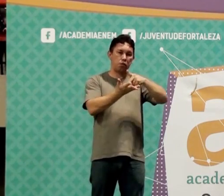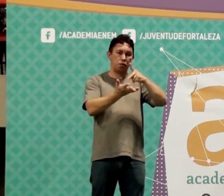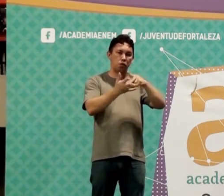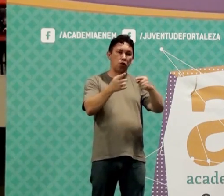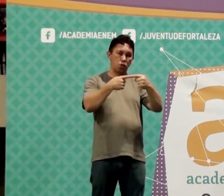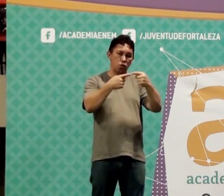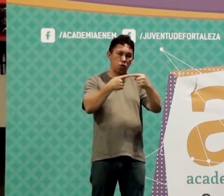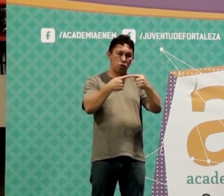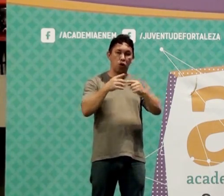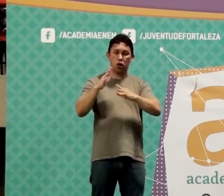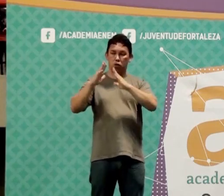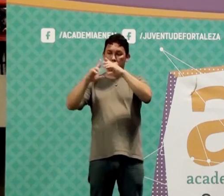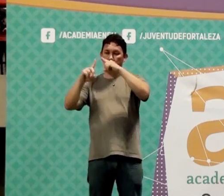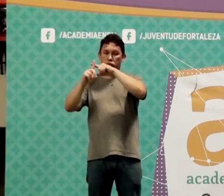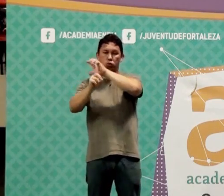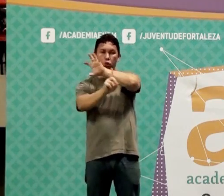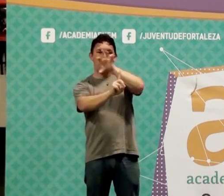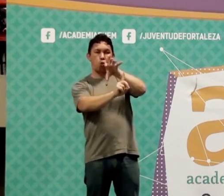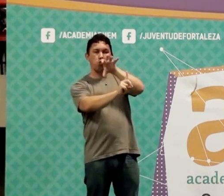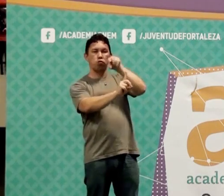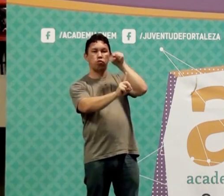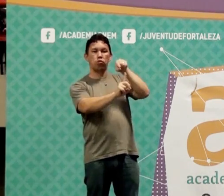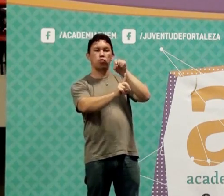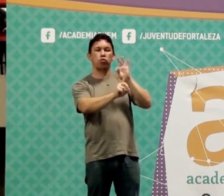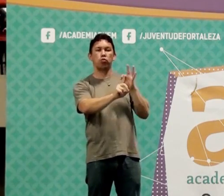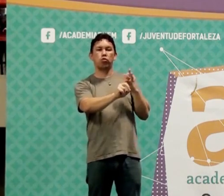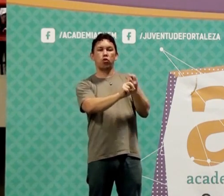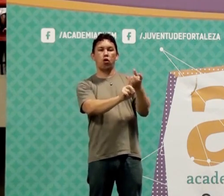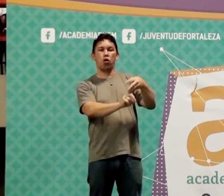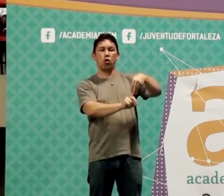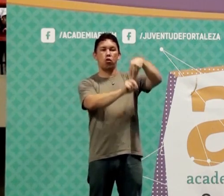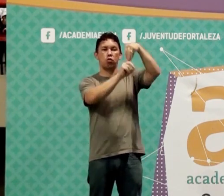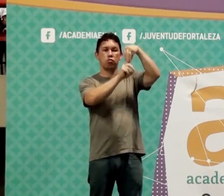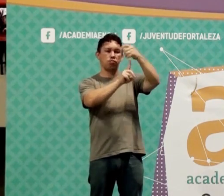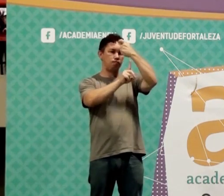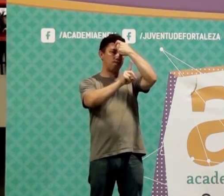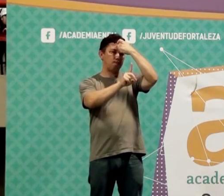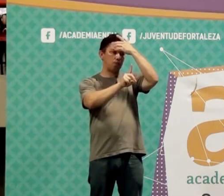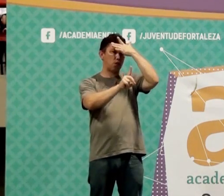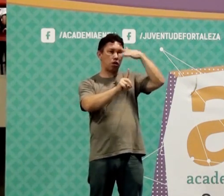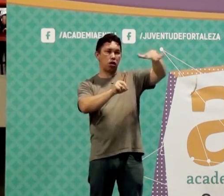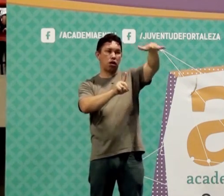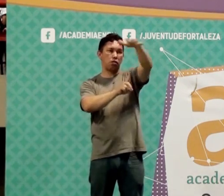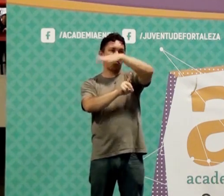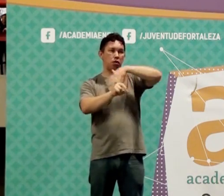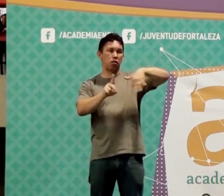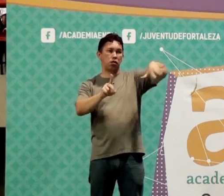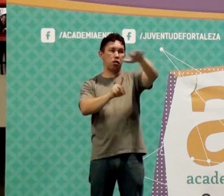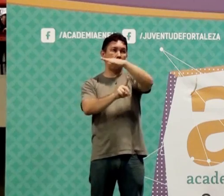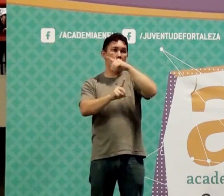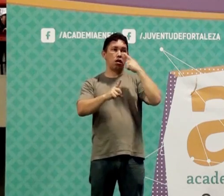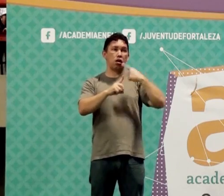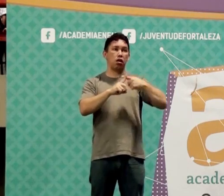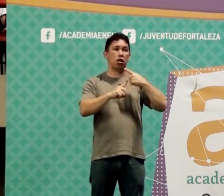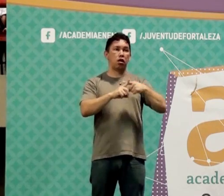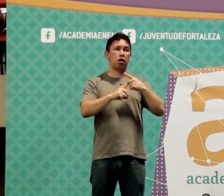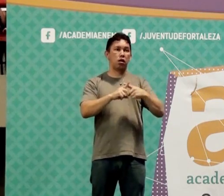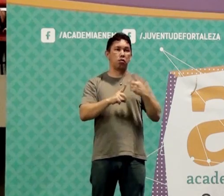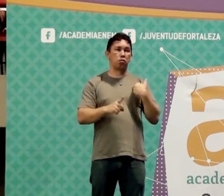não pode cobrar o tempo. Então ela não aceita a cobrança de juros. Tudo bem. Só que ela diz que os